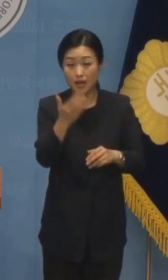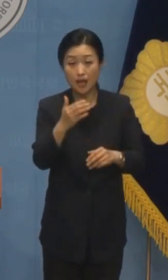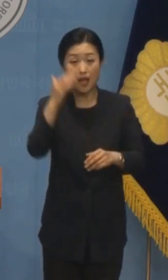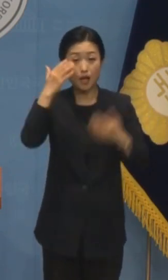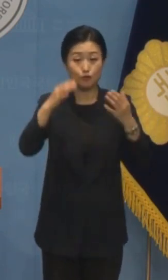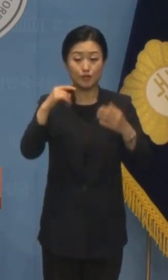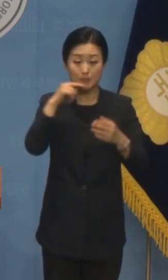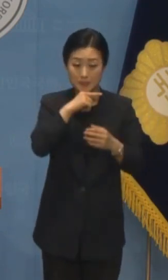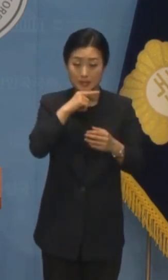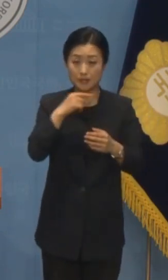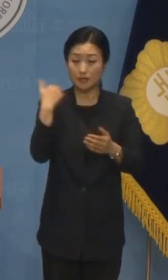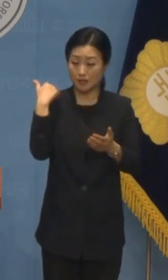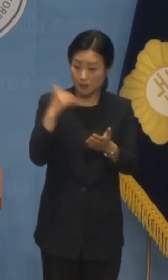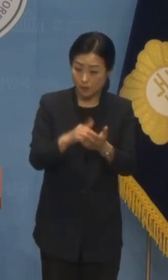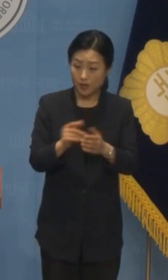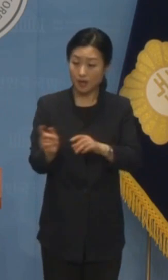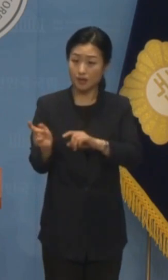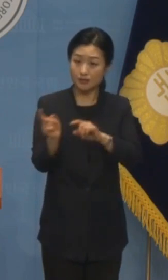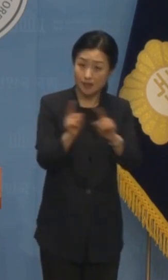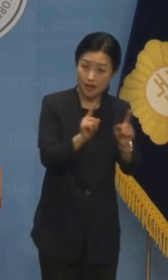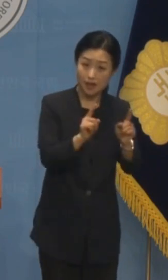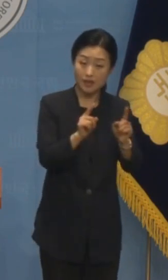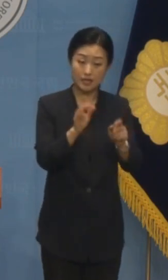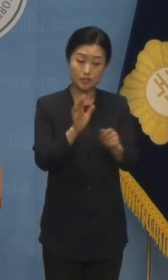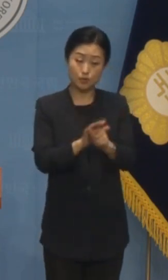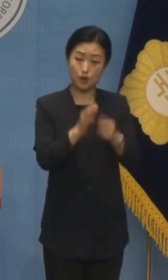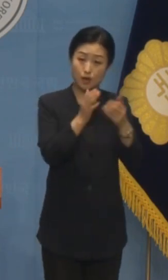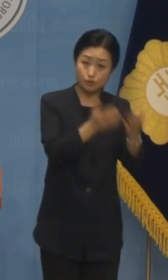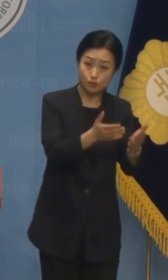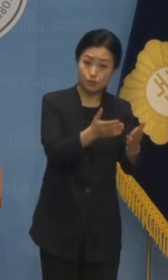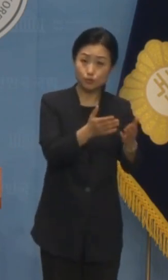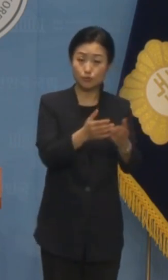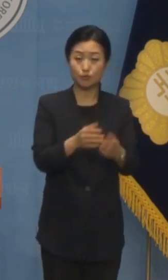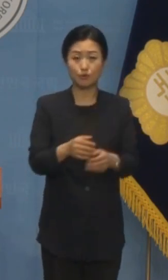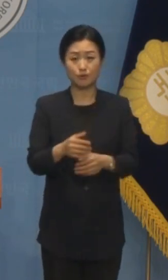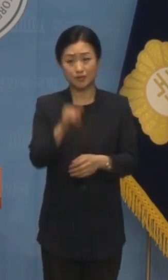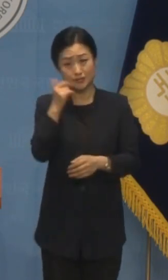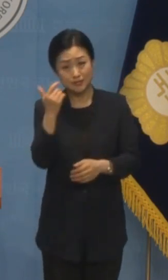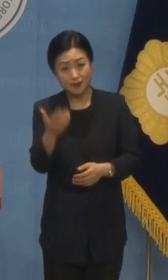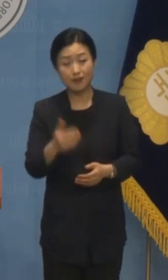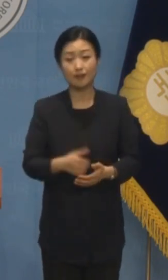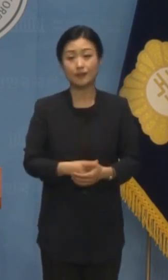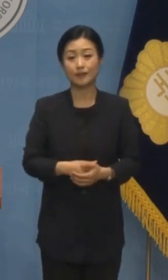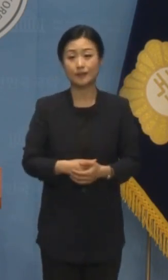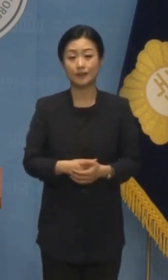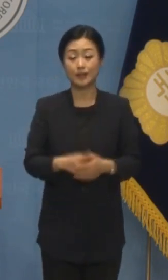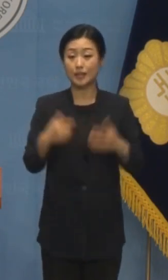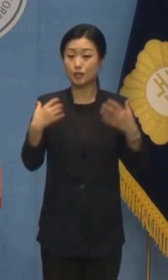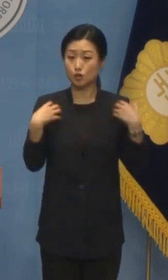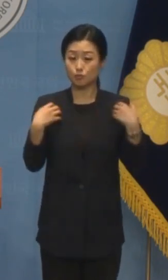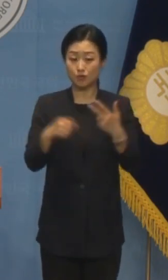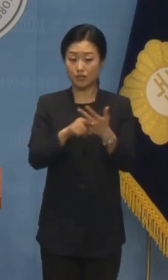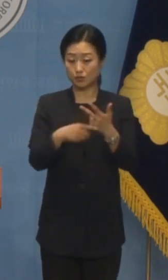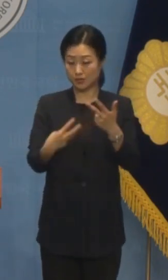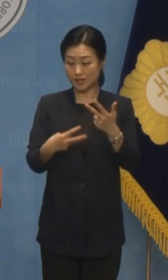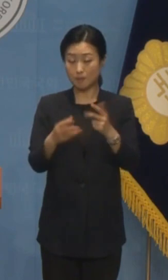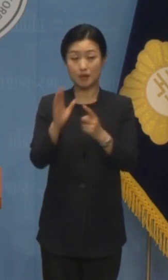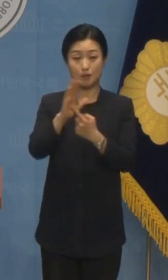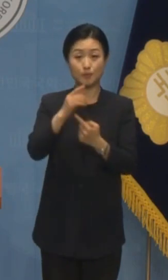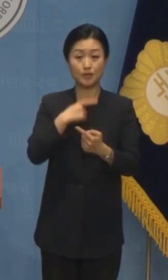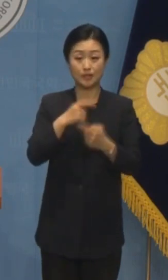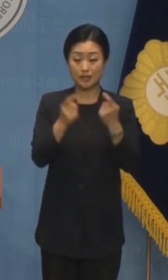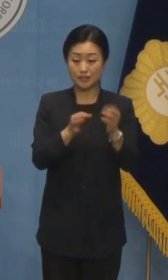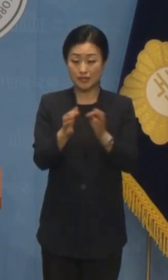채무자 회생제도가 자영업자들의 빠른 회생을 지원하는 만큼 제대로 정비되어 있습니까? 정부가 7월 3일 발표했던